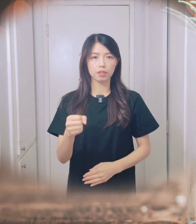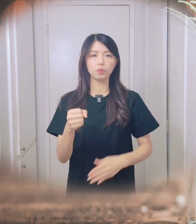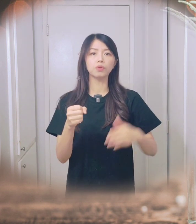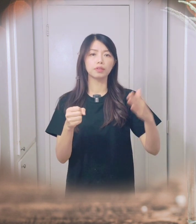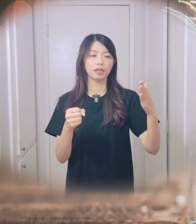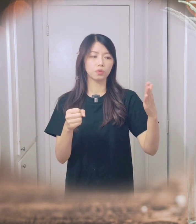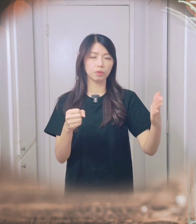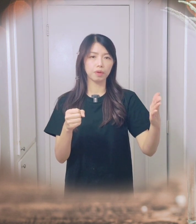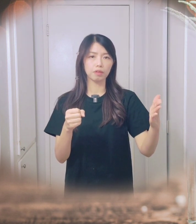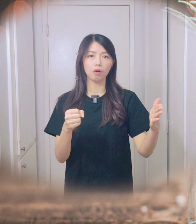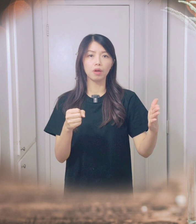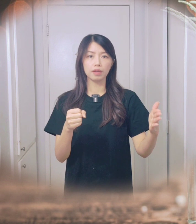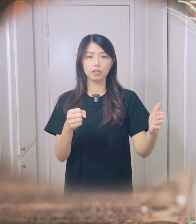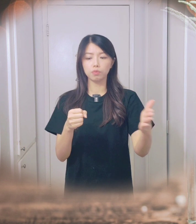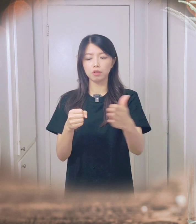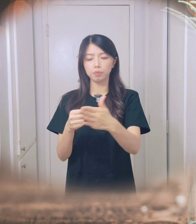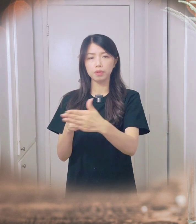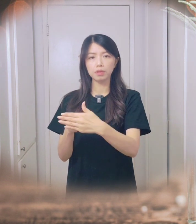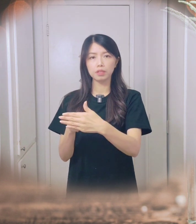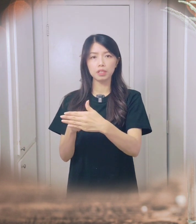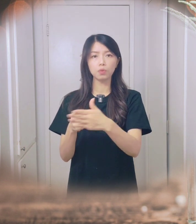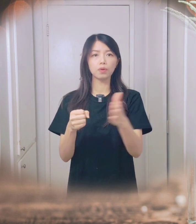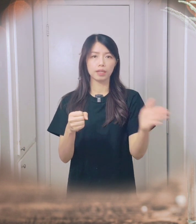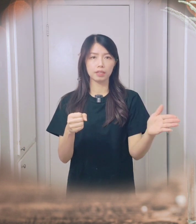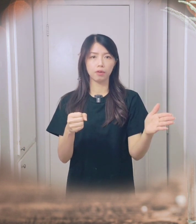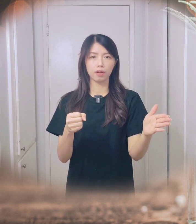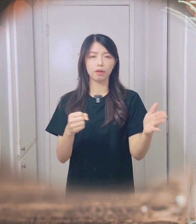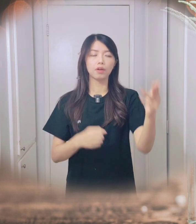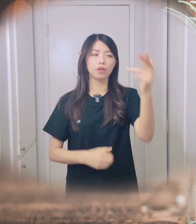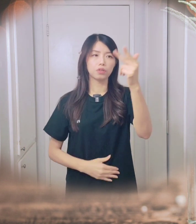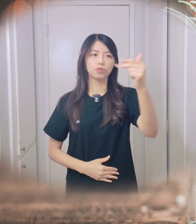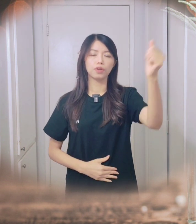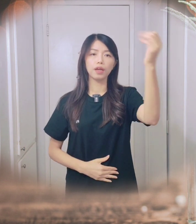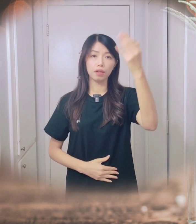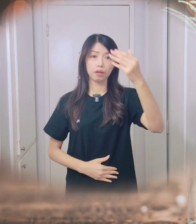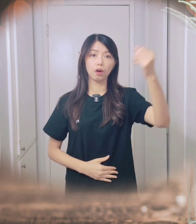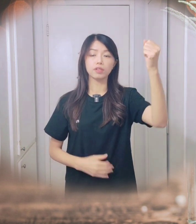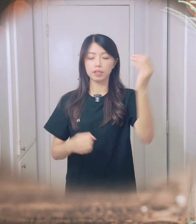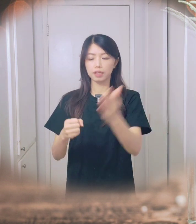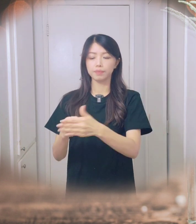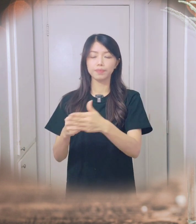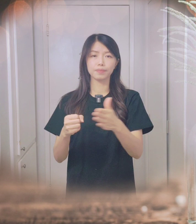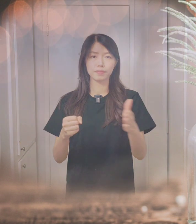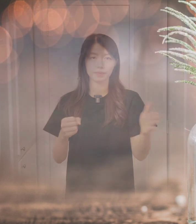주먹 쥐시고 다른 손은 펴서 이 주먹 옆을 치고 가시는 거예요. 주의